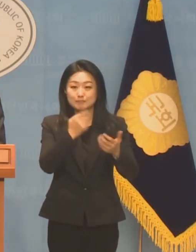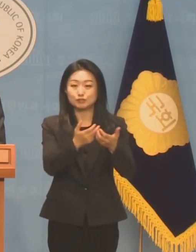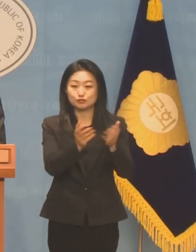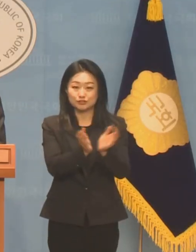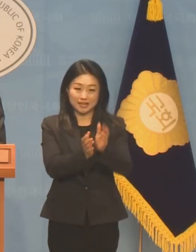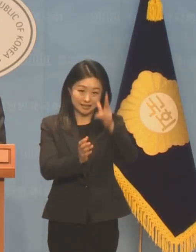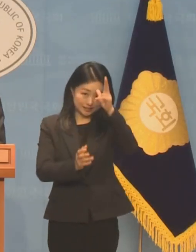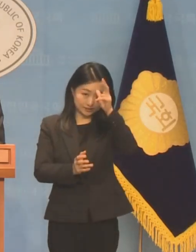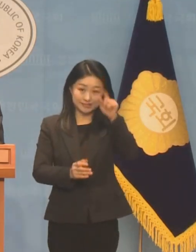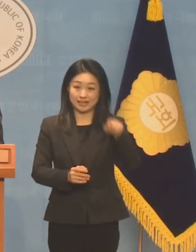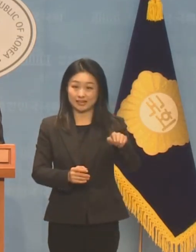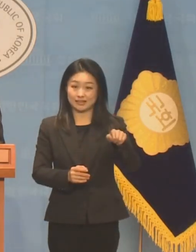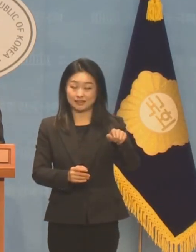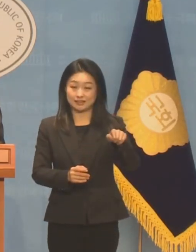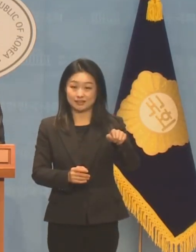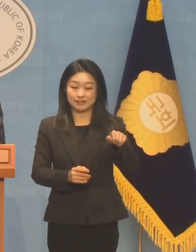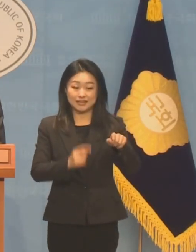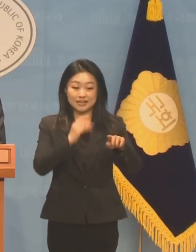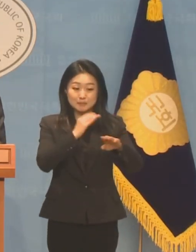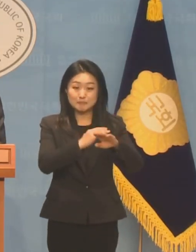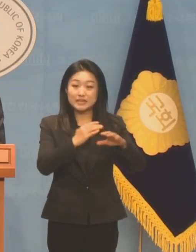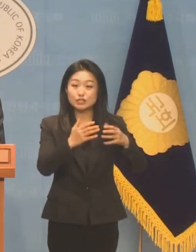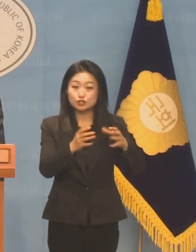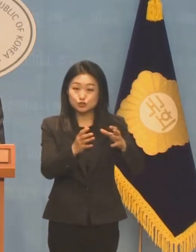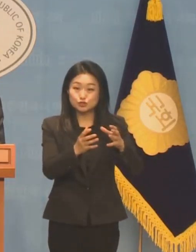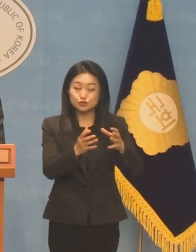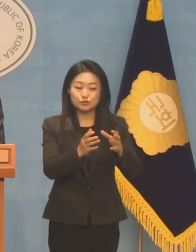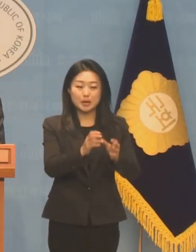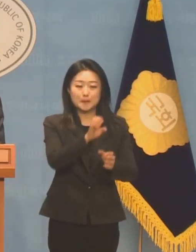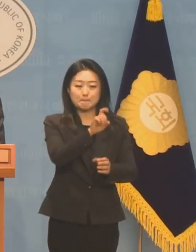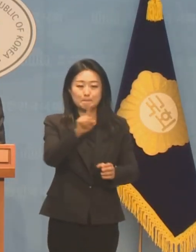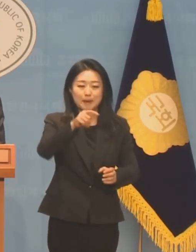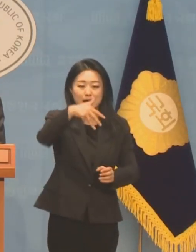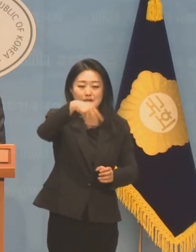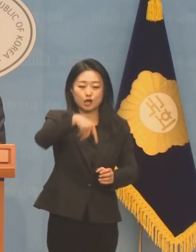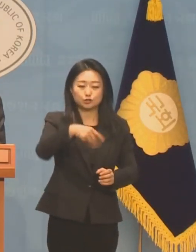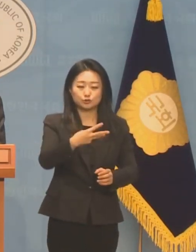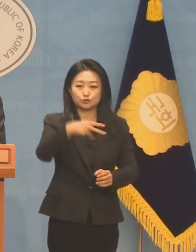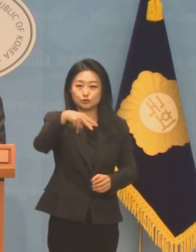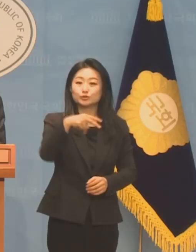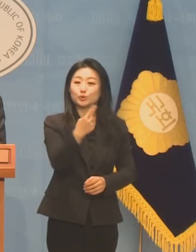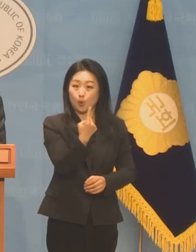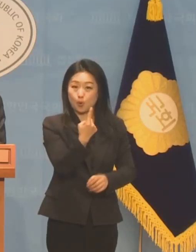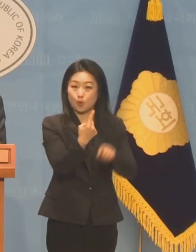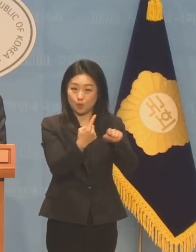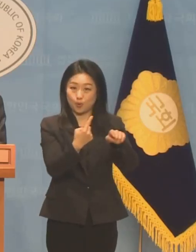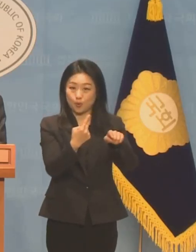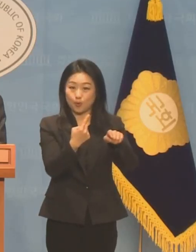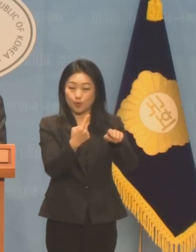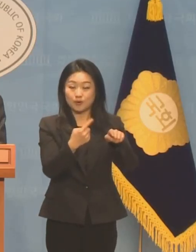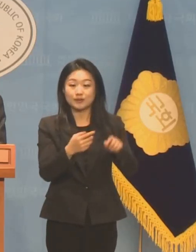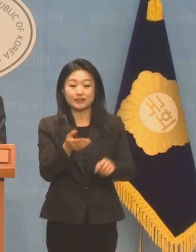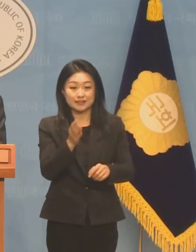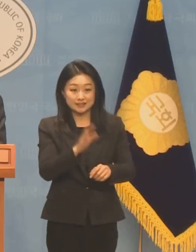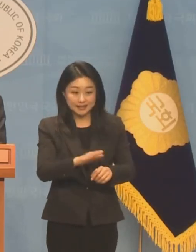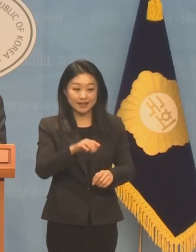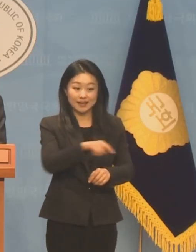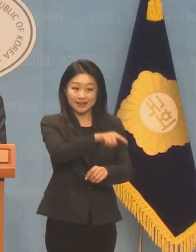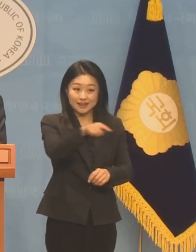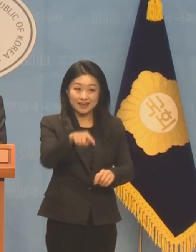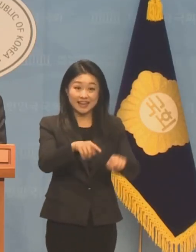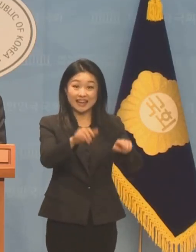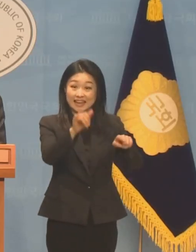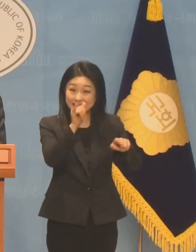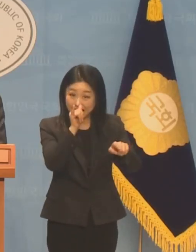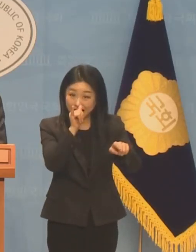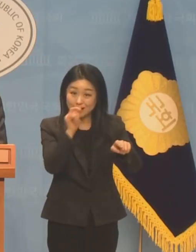민주파출소, 우리나라의 동네 이름으로 민주동이나 민주읍이 있는 것이 아닌데 이런 파출소가 있다고